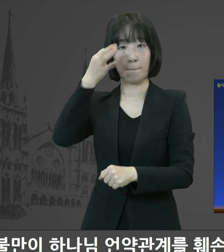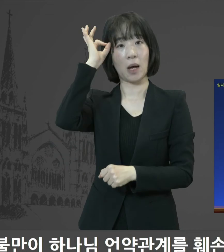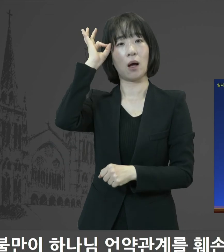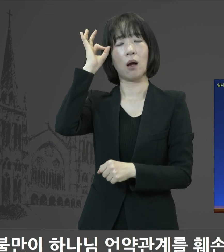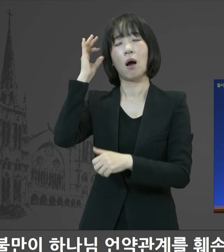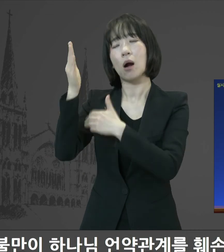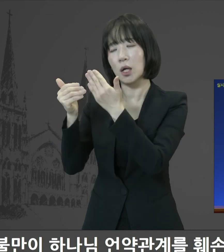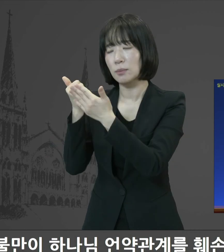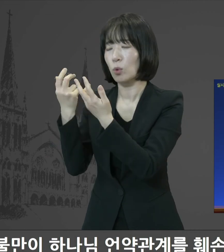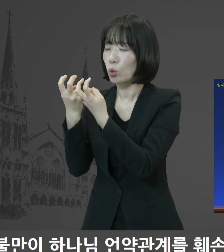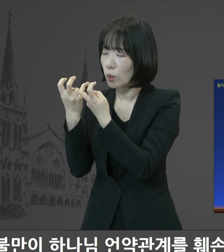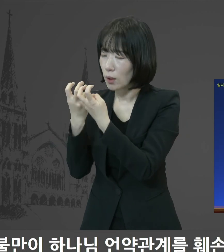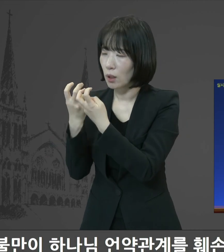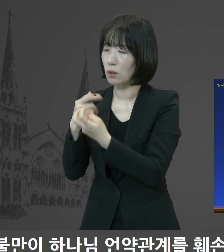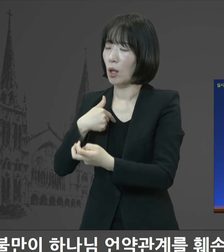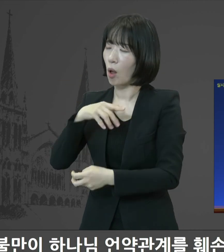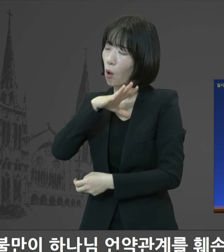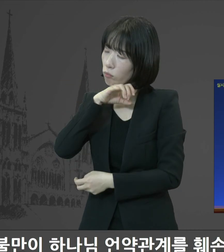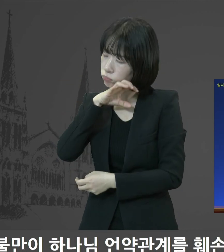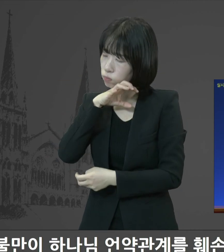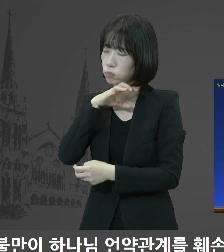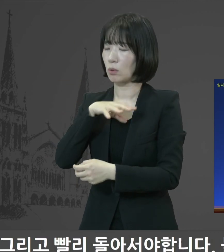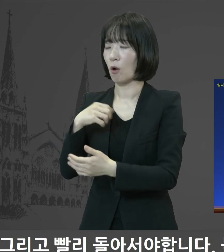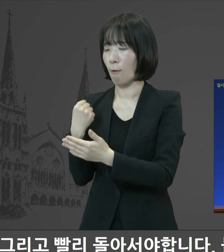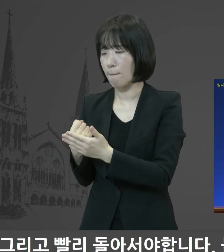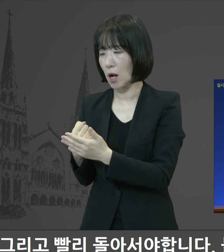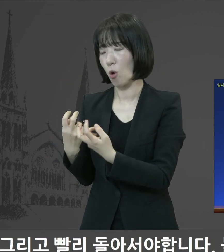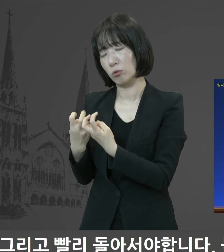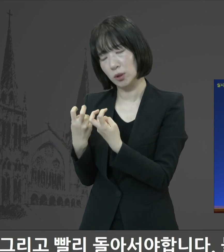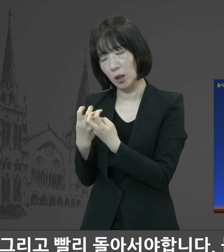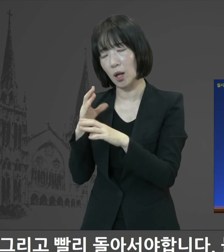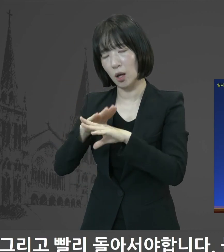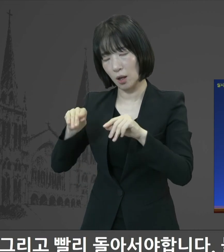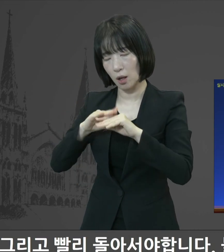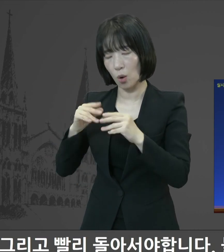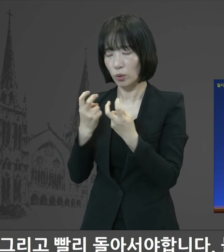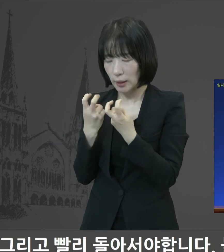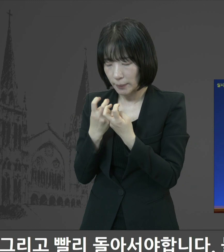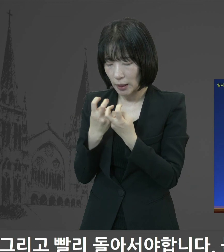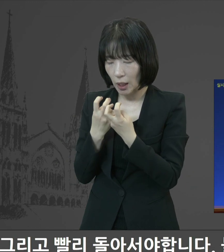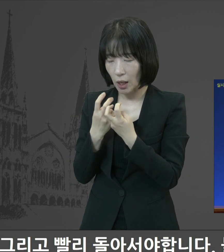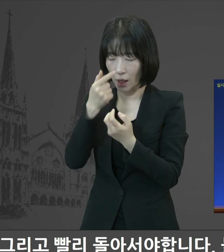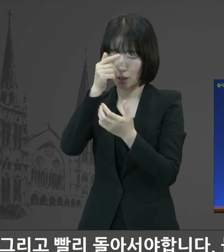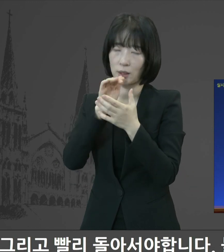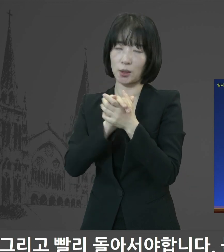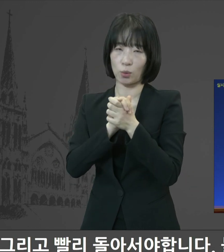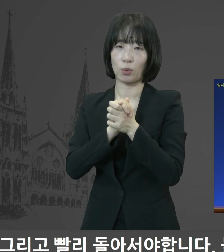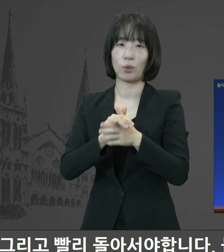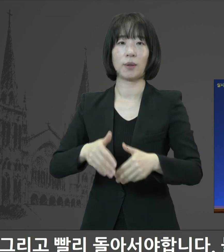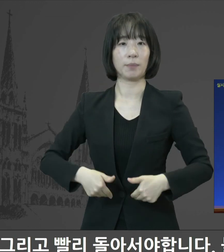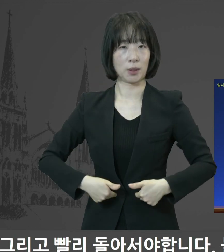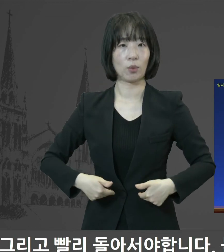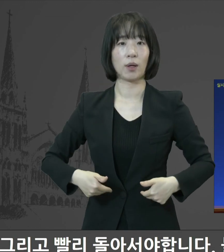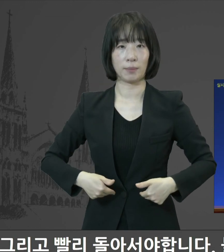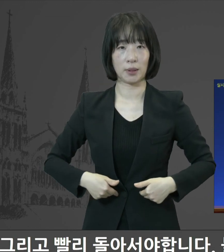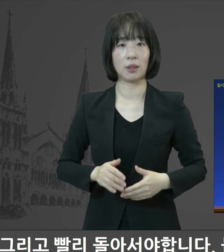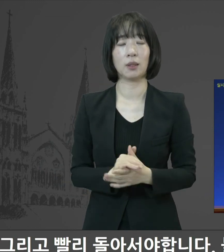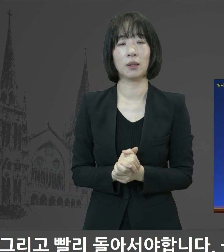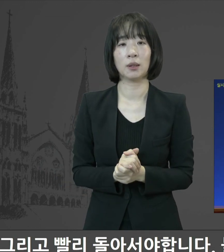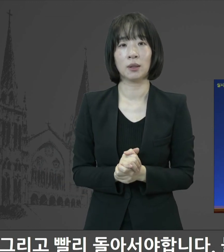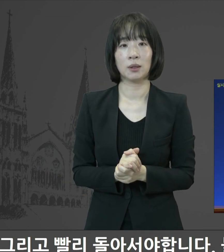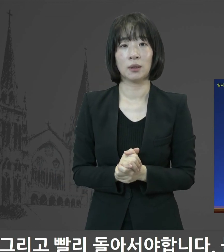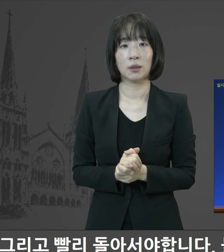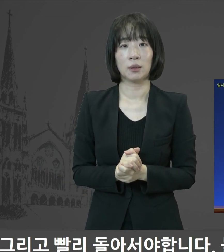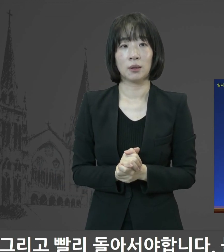있겠습니까? 주님과의 언약 관계를 다시 한번 우리가 새롭게 하기를 원합니다. 이런 기도가 되어야 됩니다. 저는 본문을